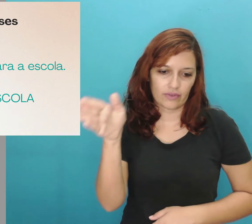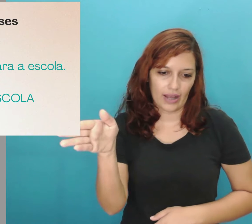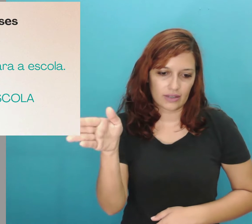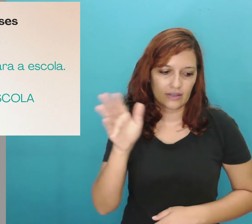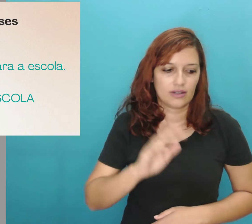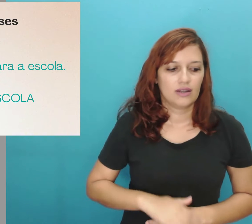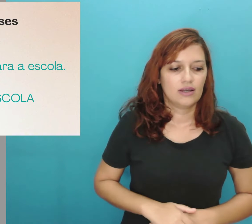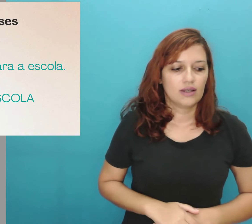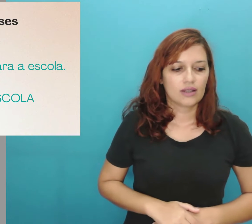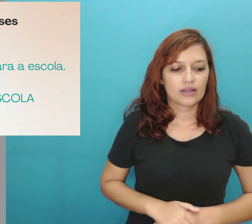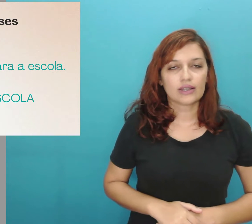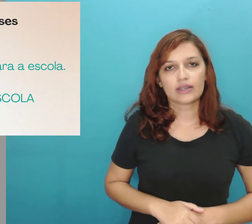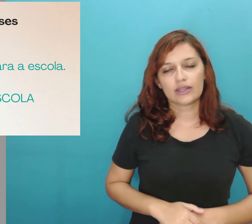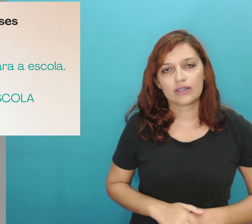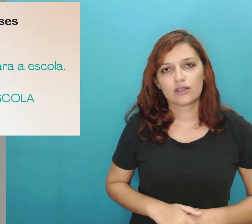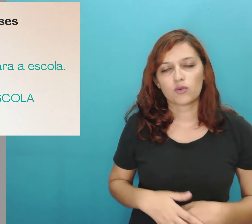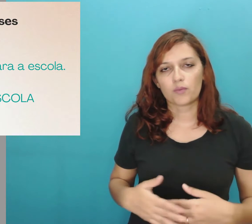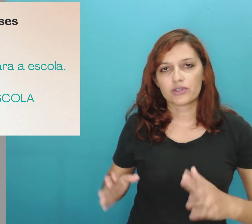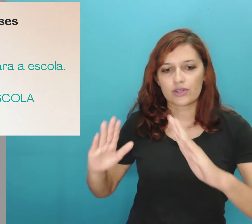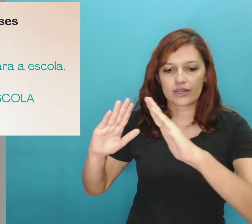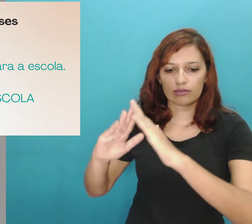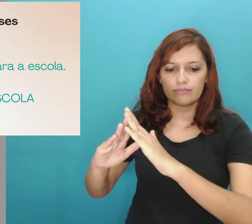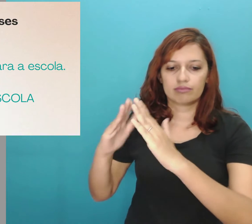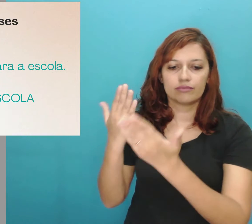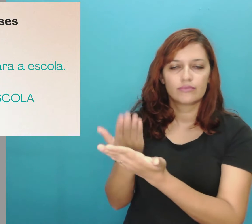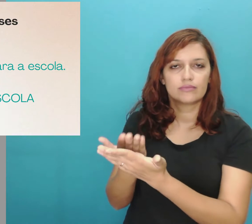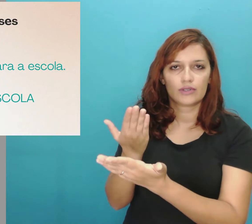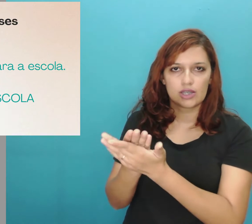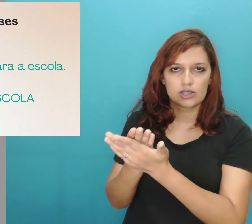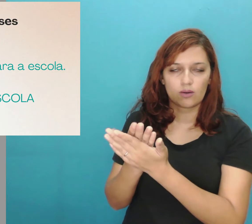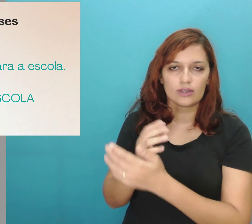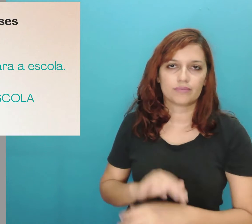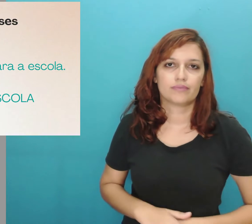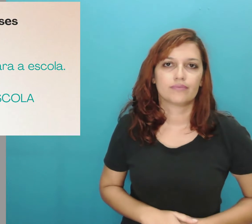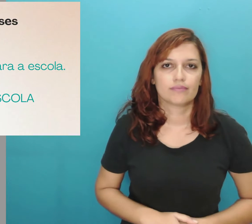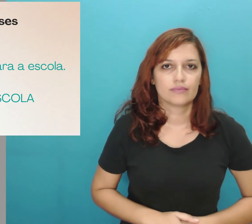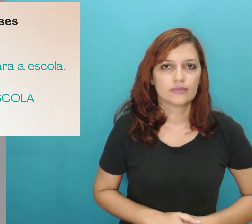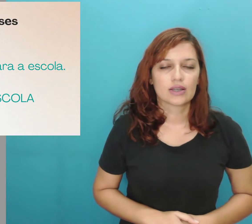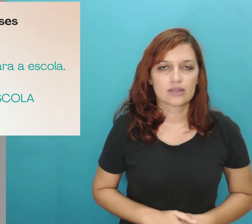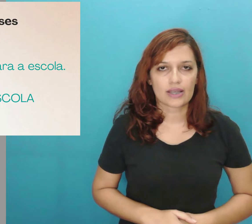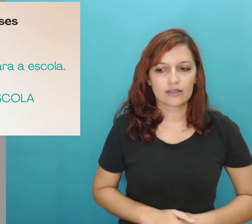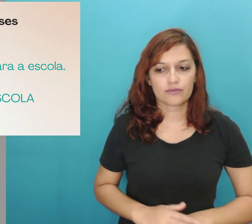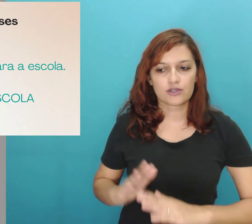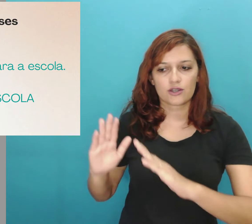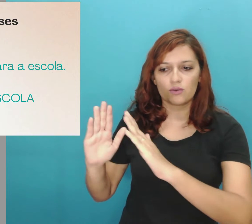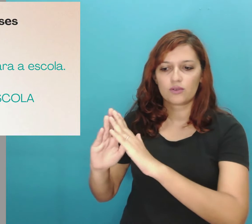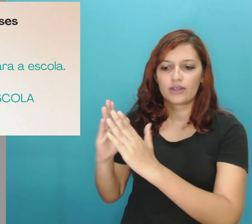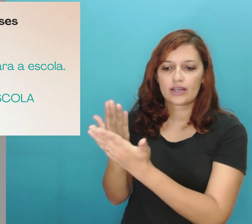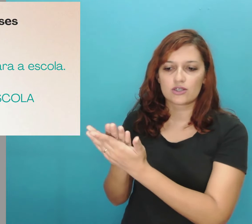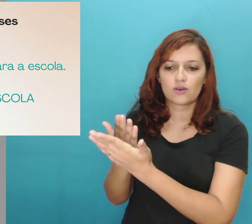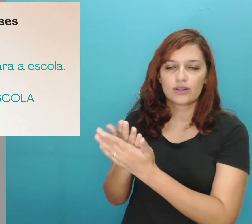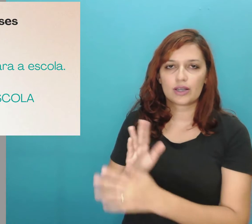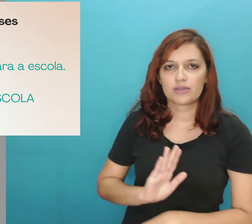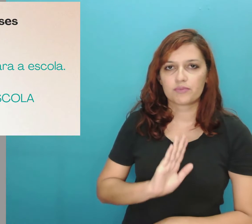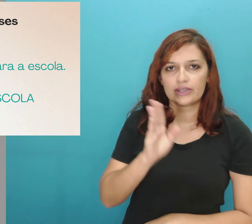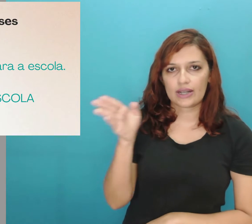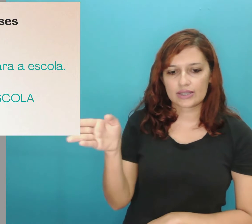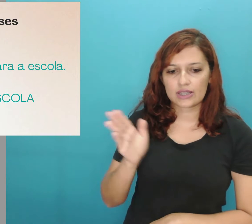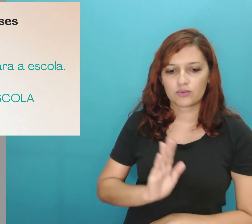vai, e o objeto, escola. Certo? Veja que eu coloquei a escola na mesma direção que eu